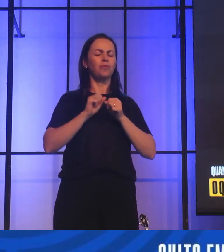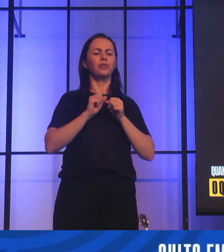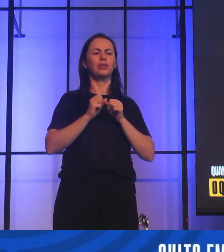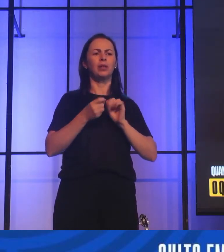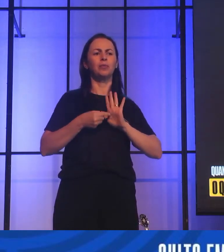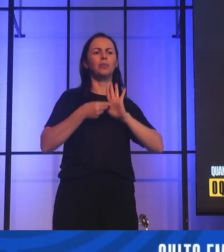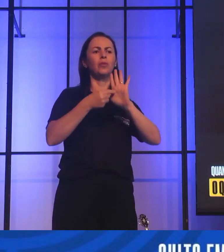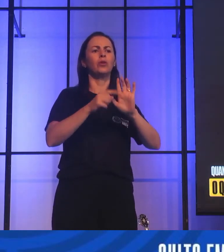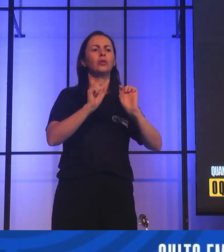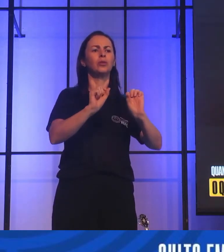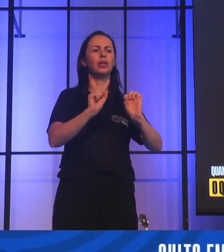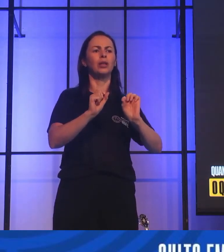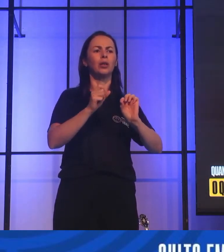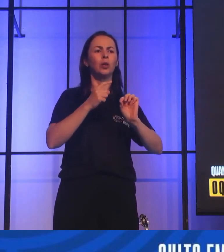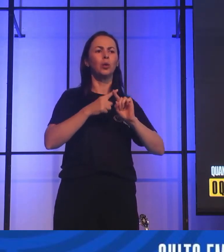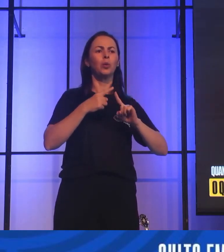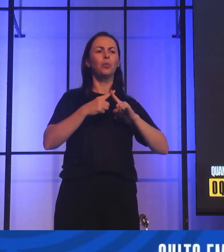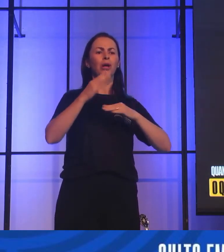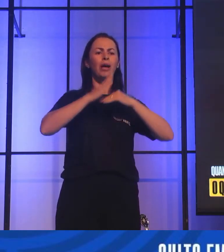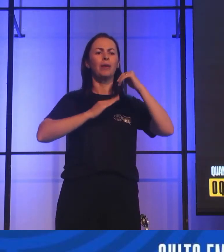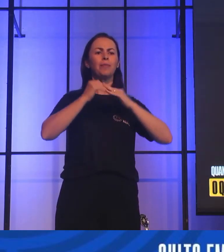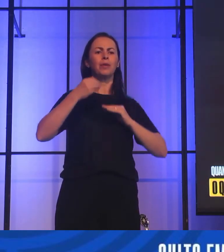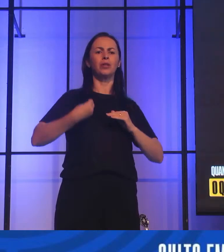O que as suas reações têm revelado?